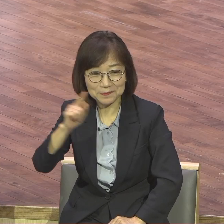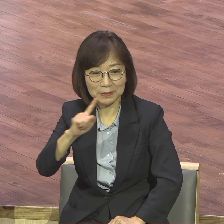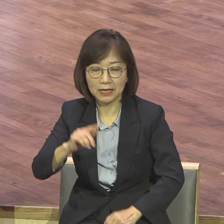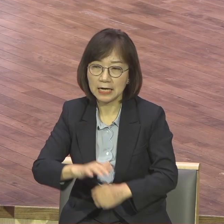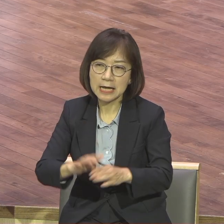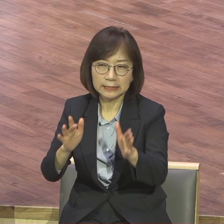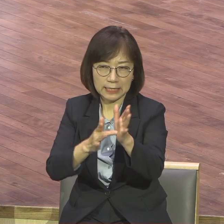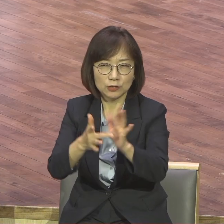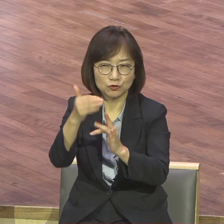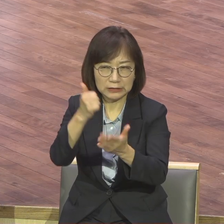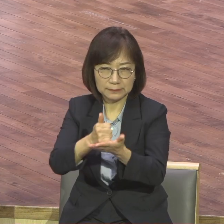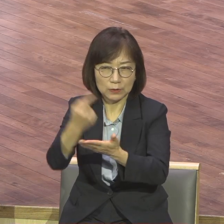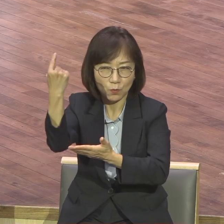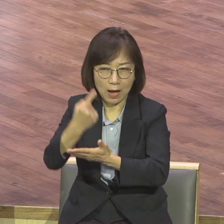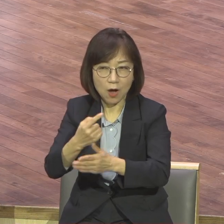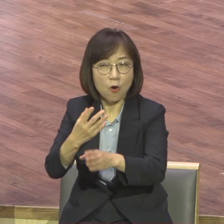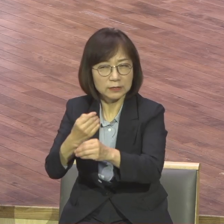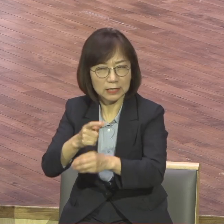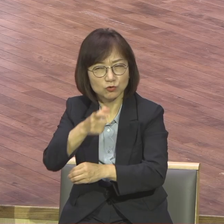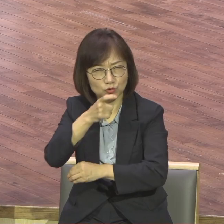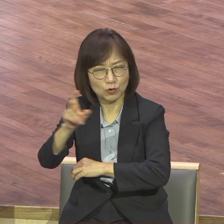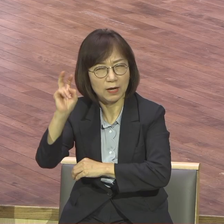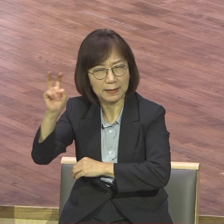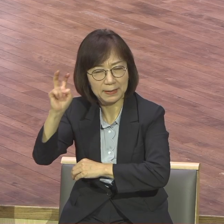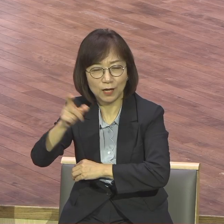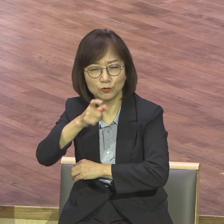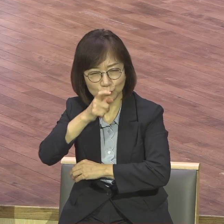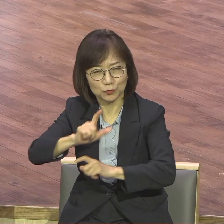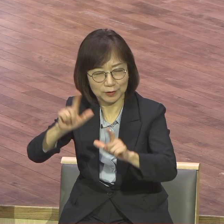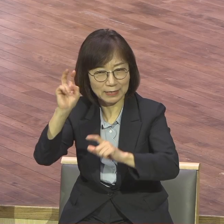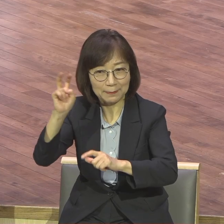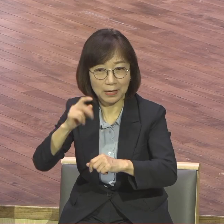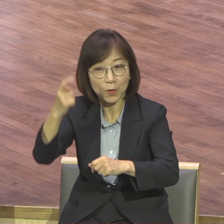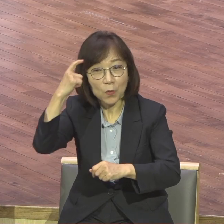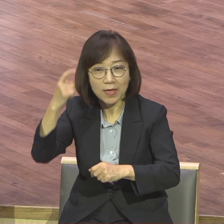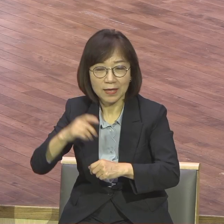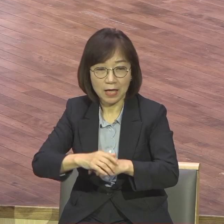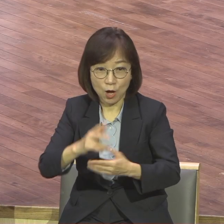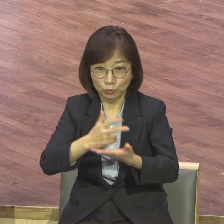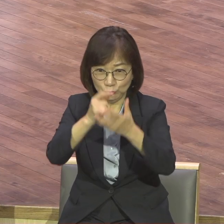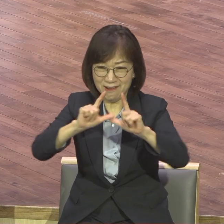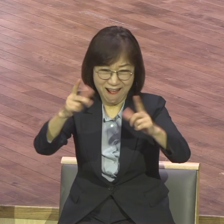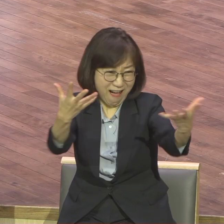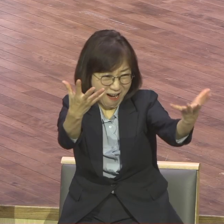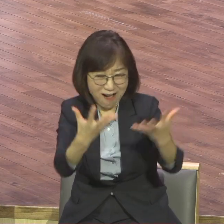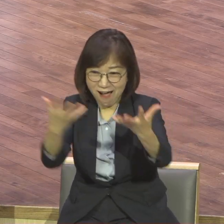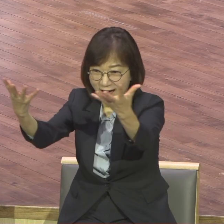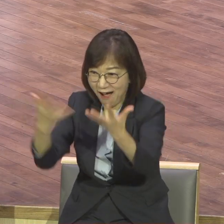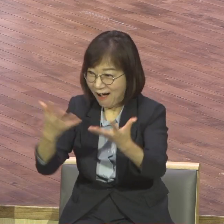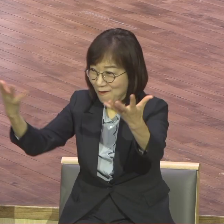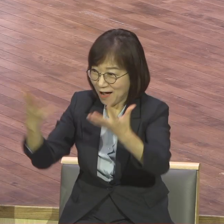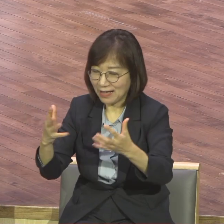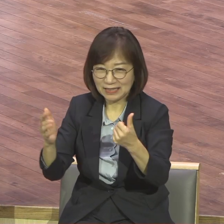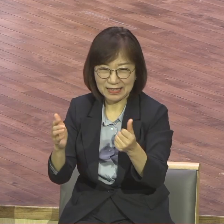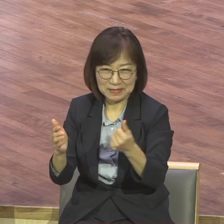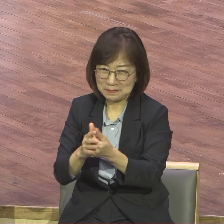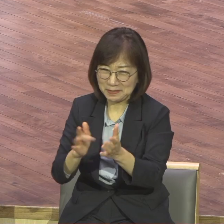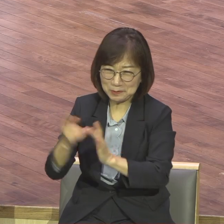수요일 날 올 거다. 교회 많이 안 나오니까 주일 날은 당연히 안 온다. 왜? 다 나와 앉아